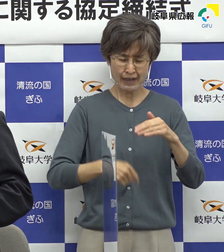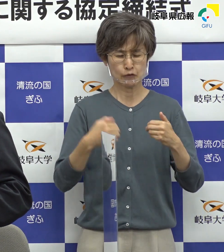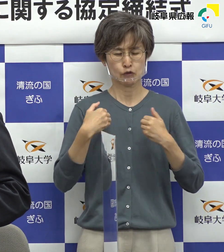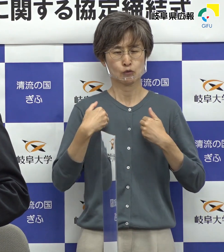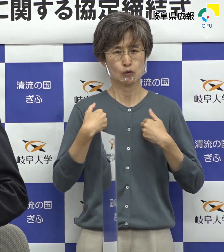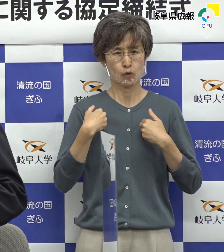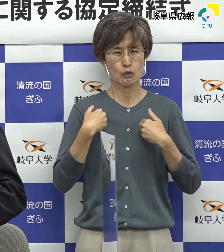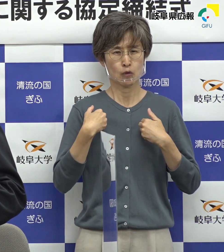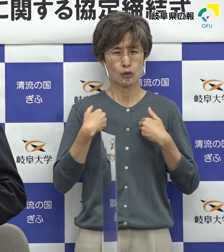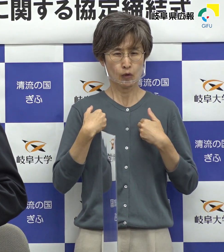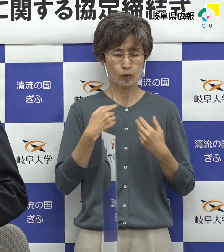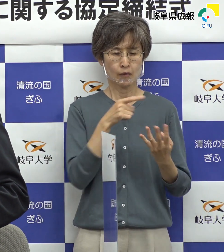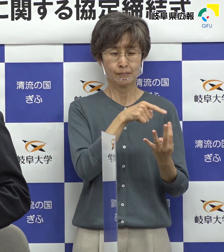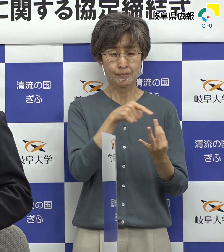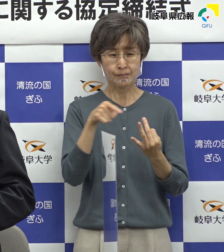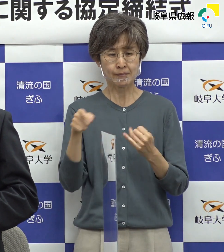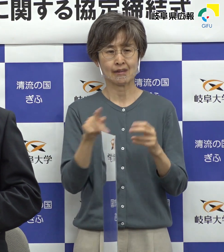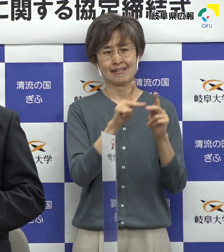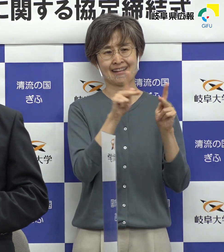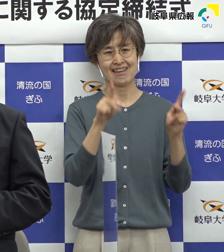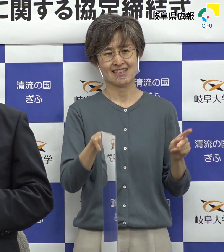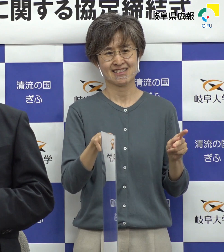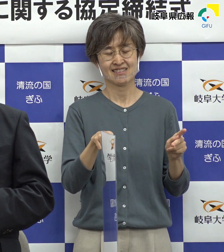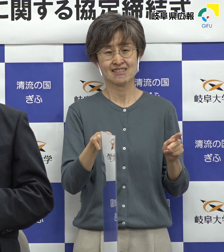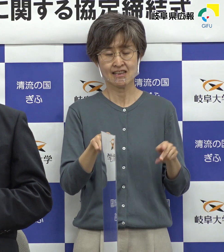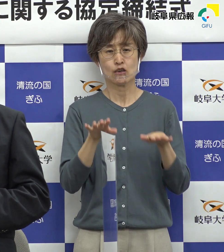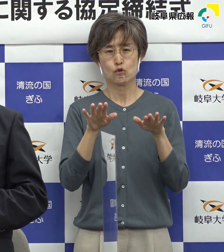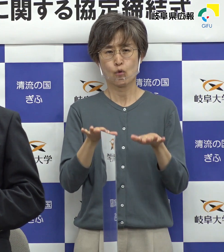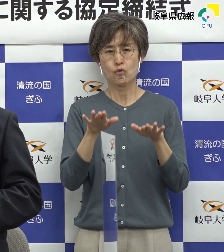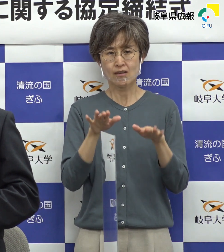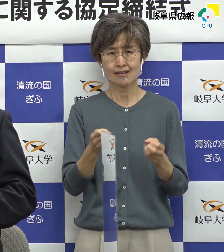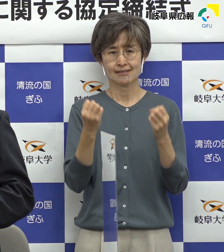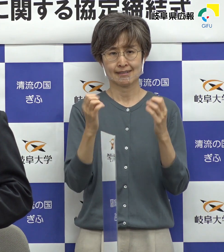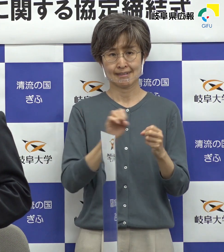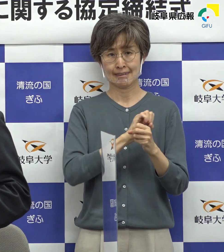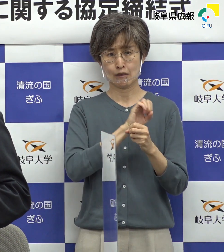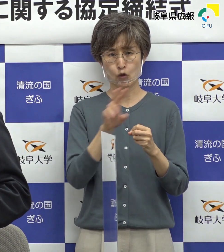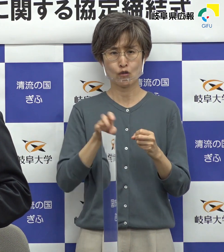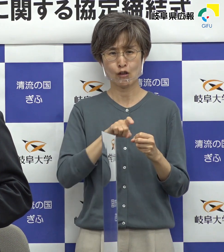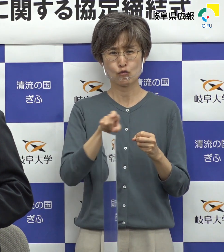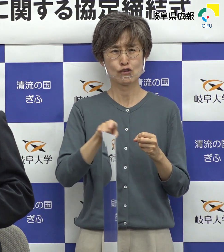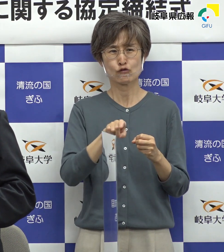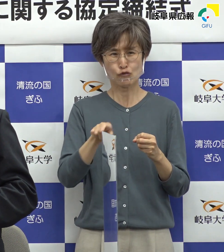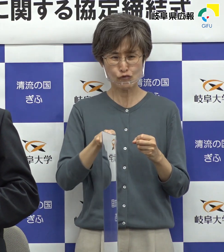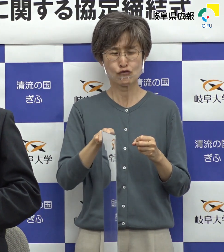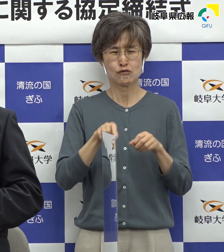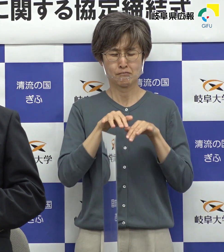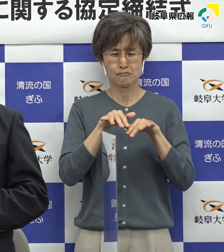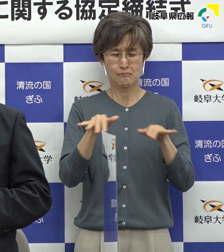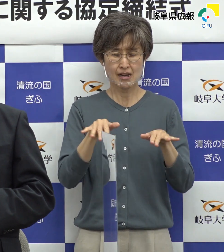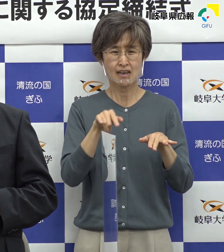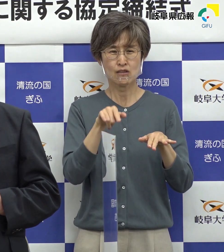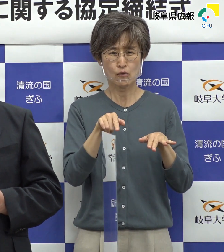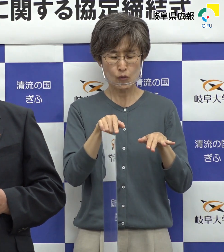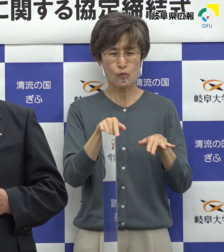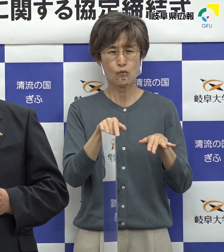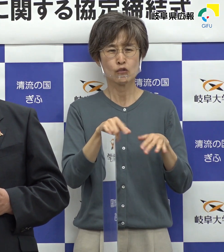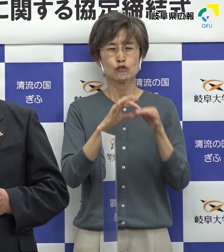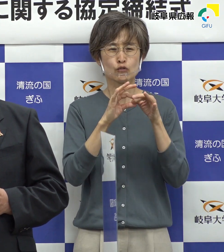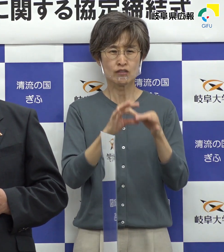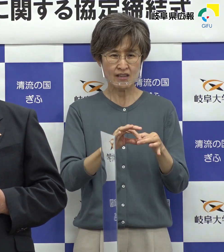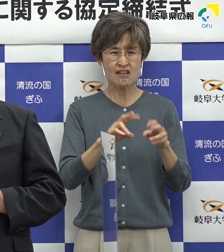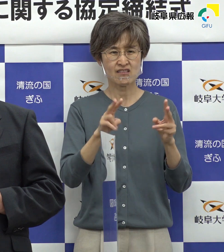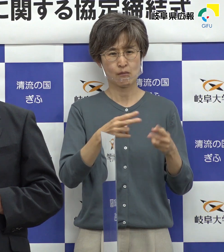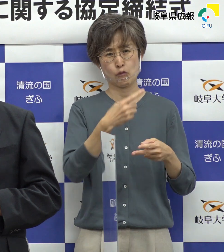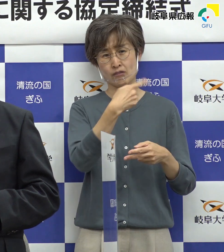いろんな課題が今回の新型コロナウイルス対策を専門家の先生方とご議